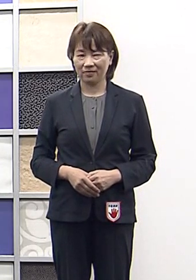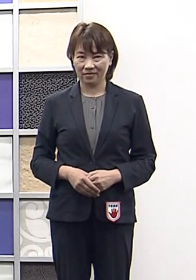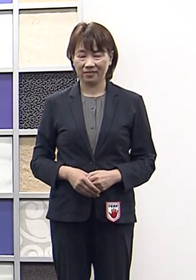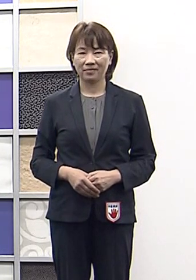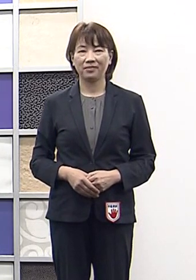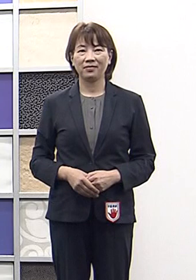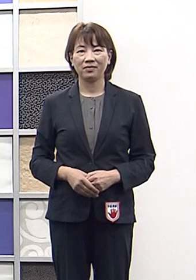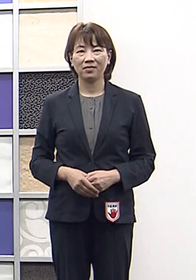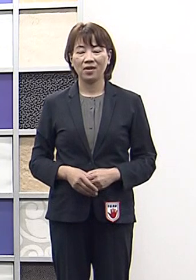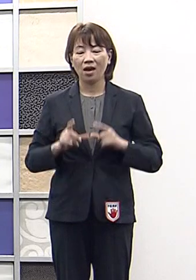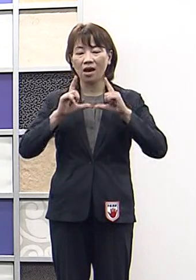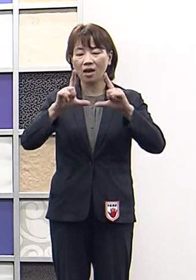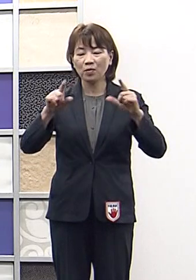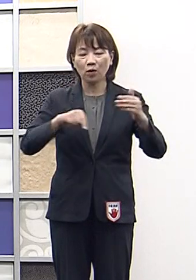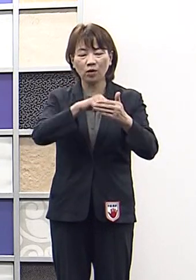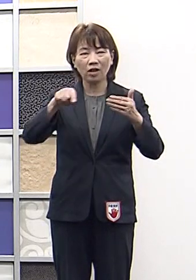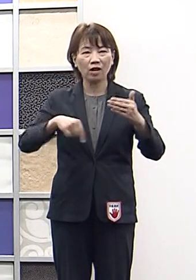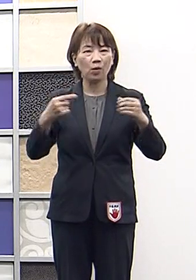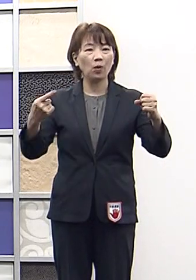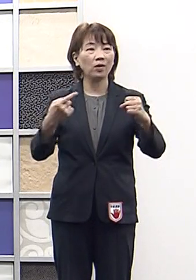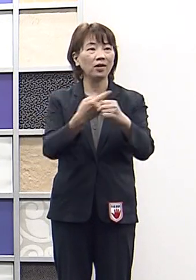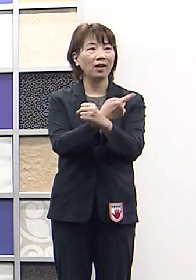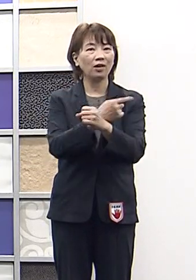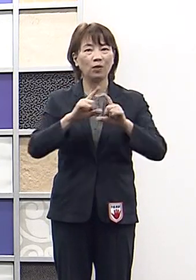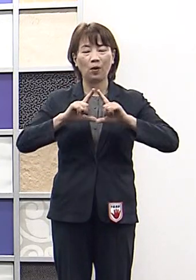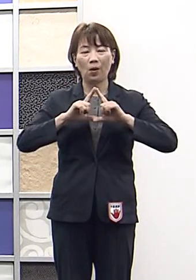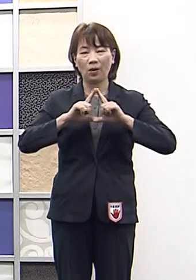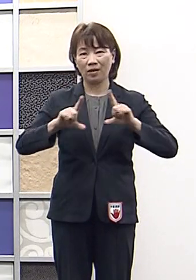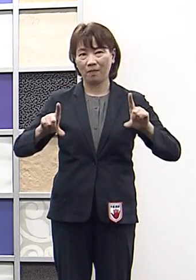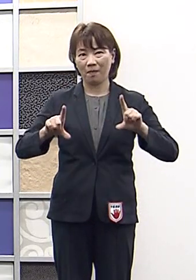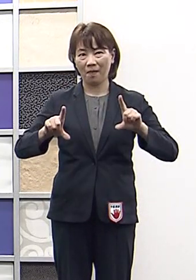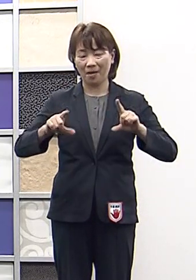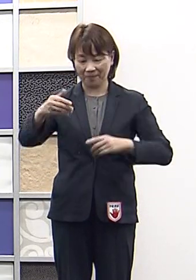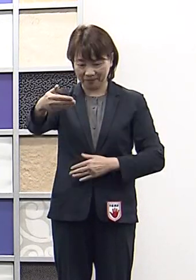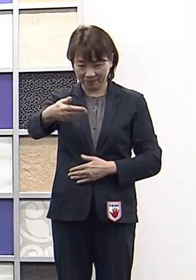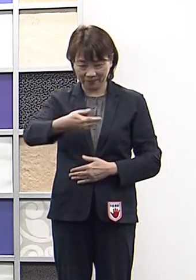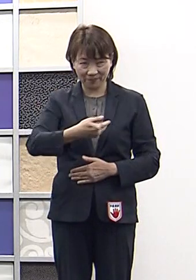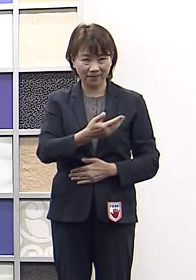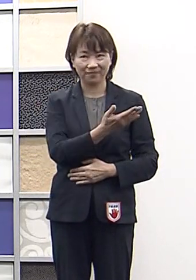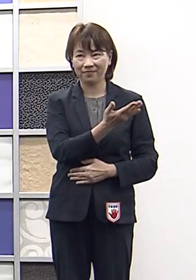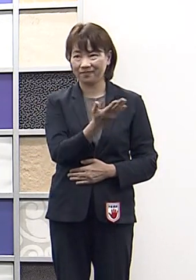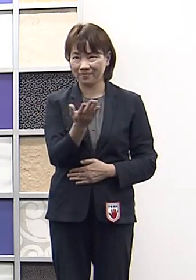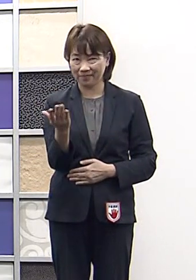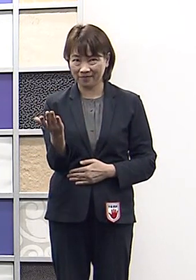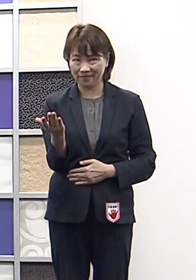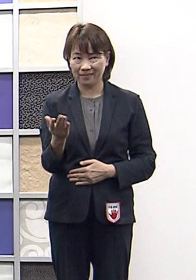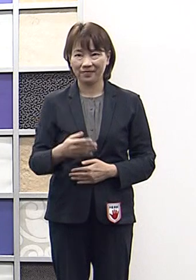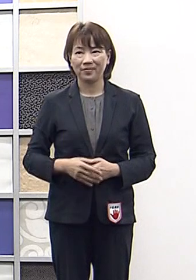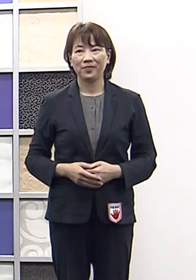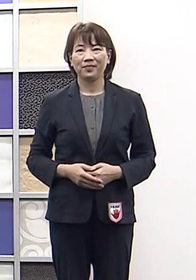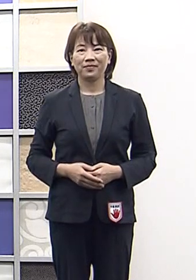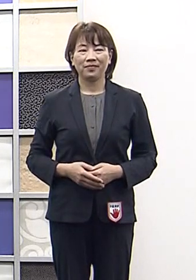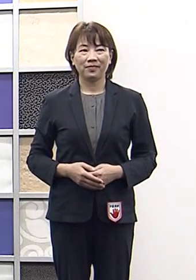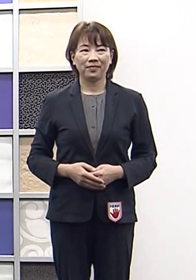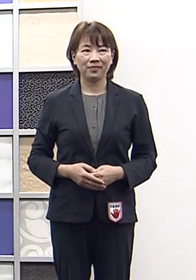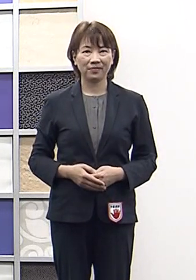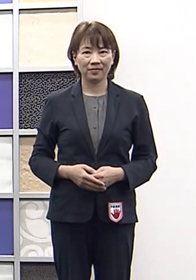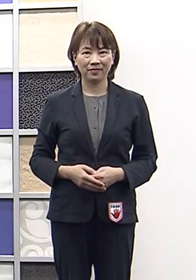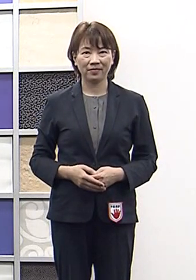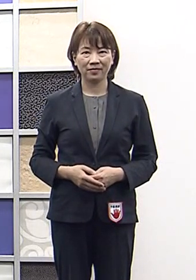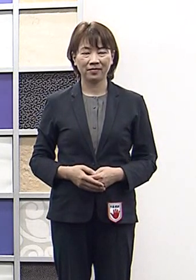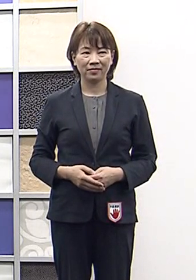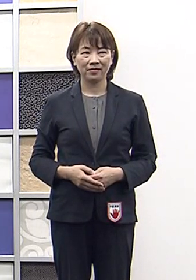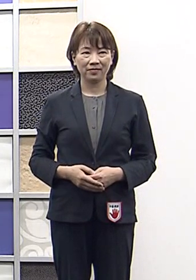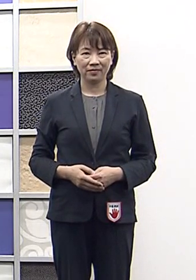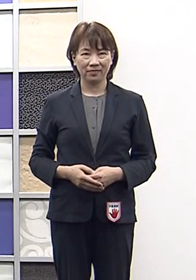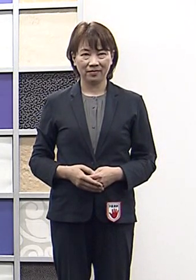それでは、発表事項以外の一般事項の質問をお受けします。いかがでしょうか。